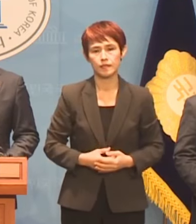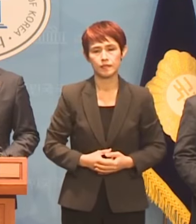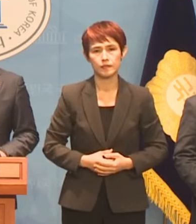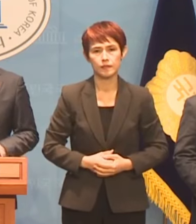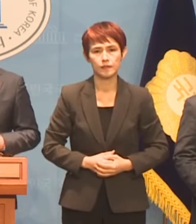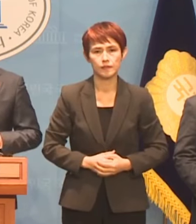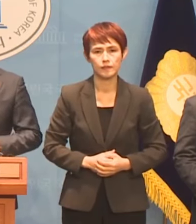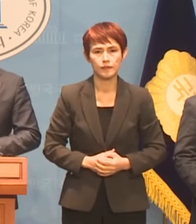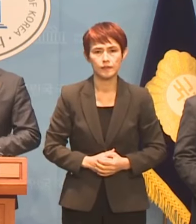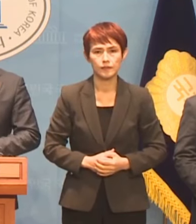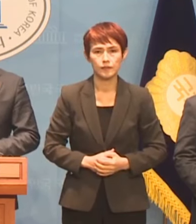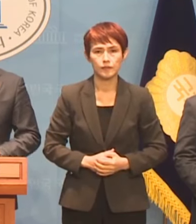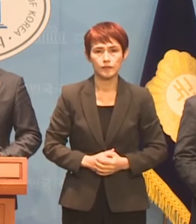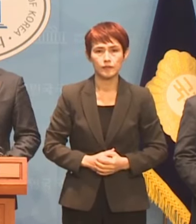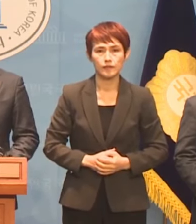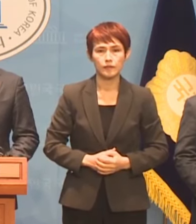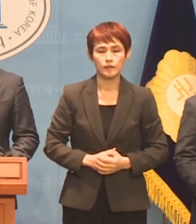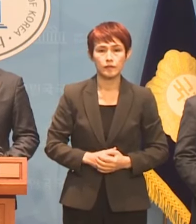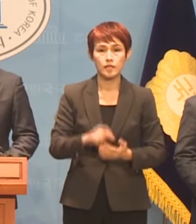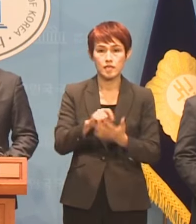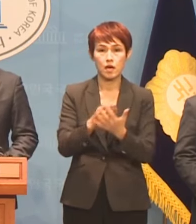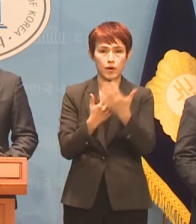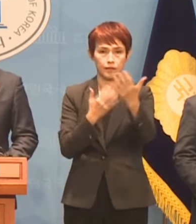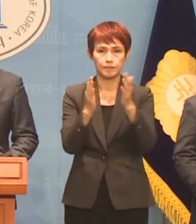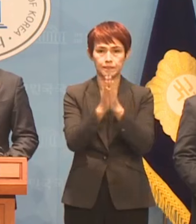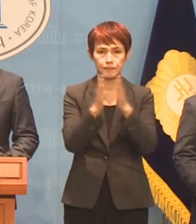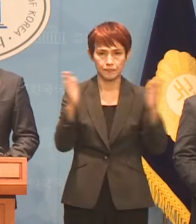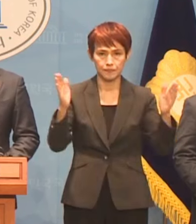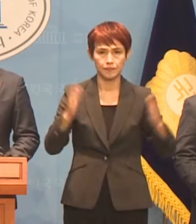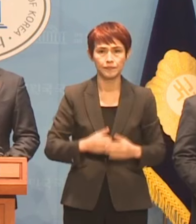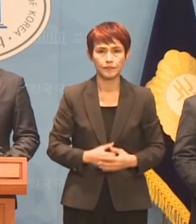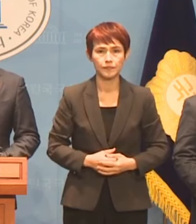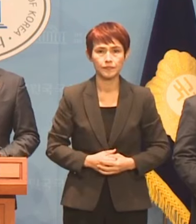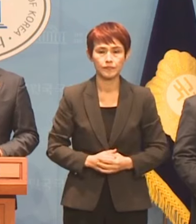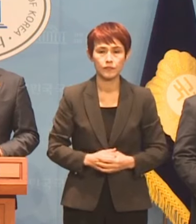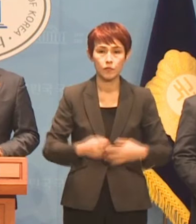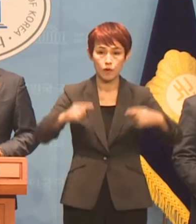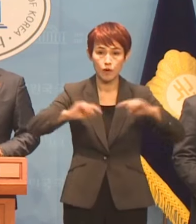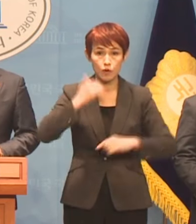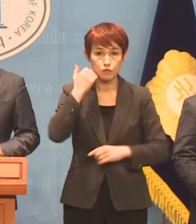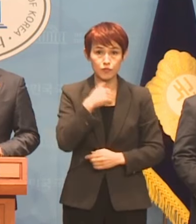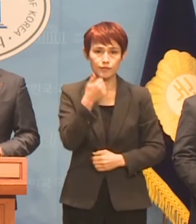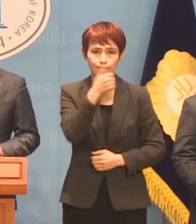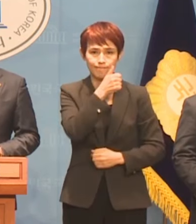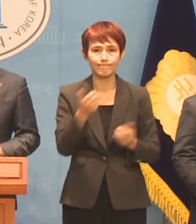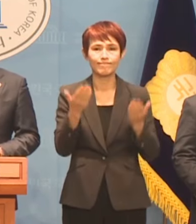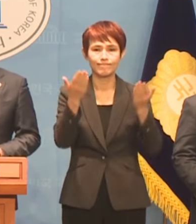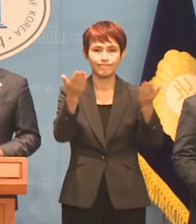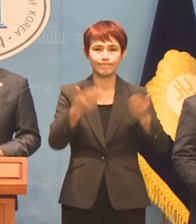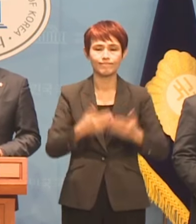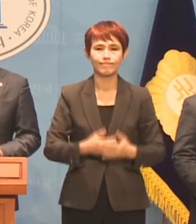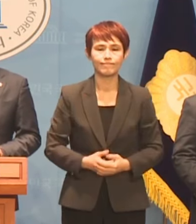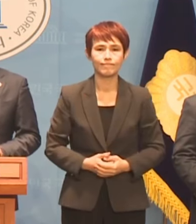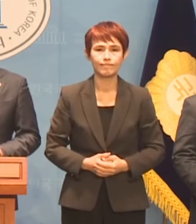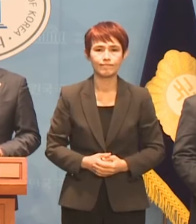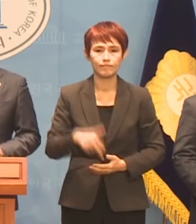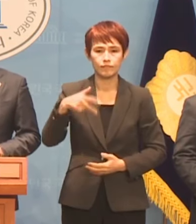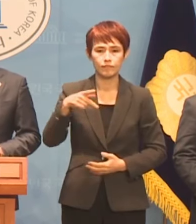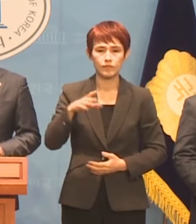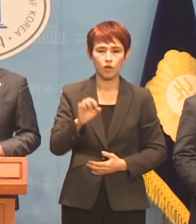이와 관련해서 여러분께 기자회견을 말씀을 드리고 참석하신 분들 소개해 드리겠습니다. 우선